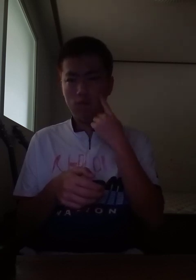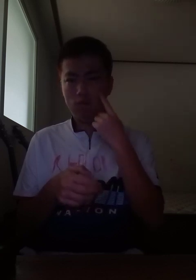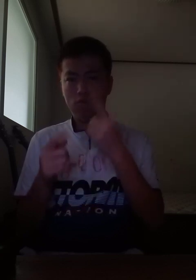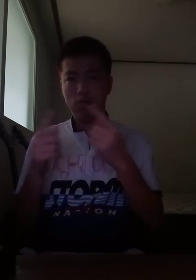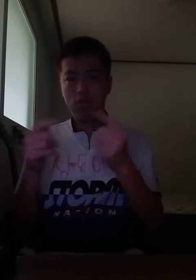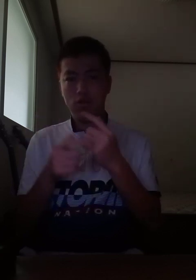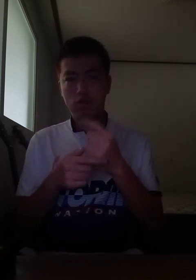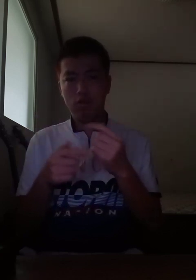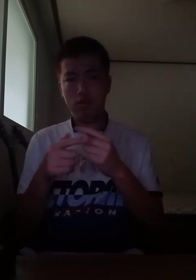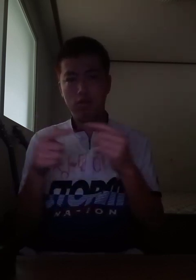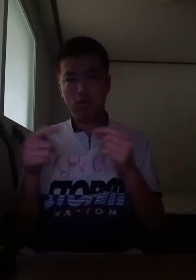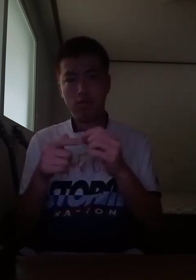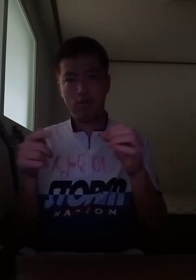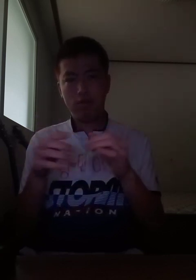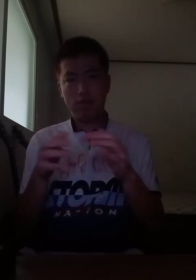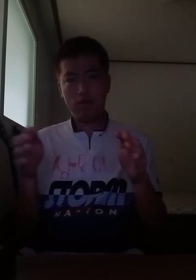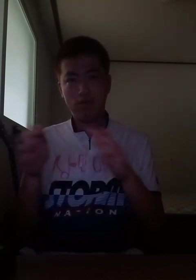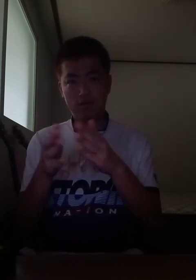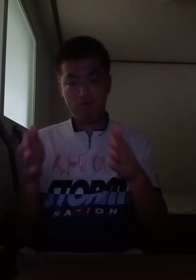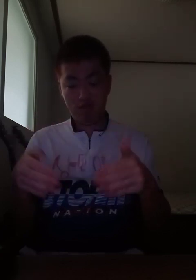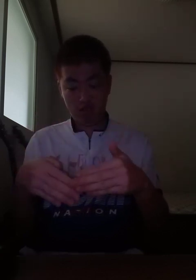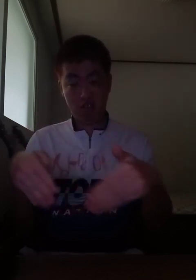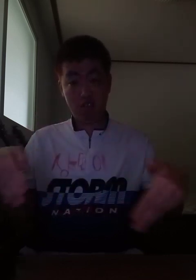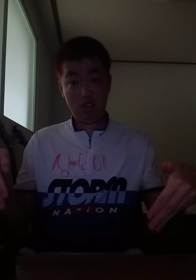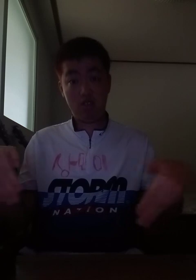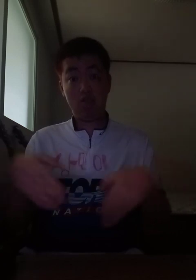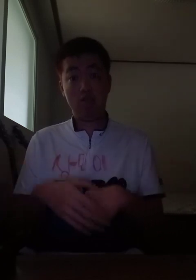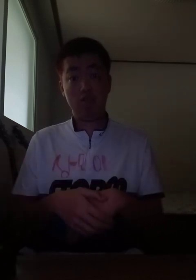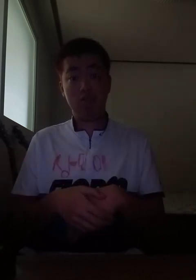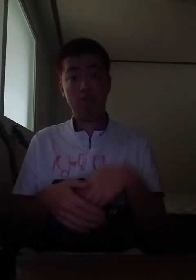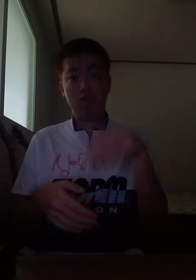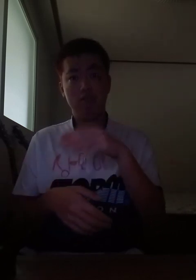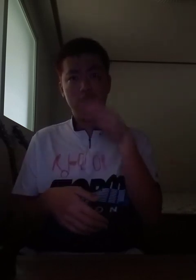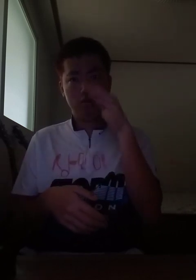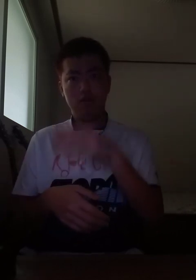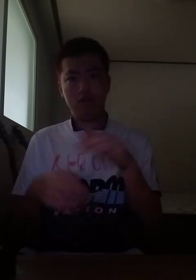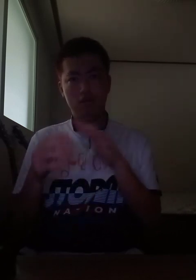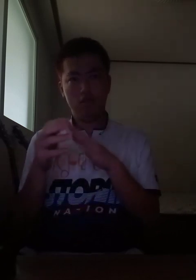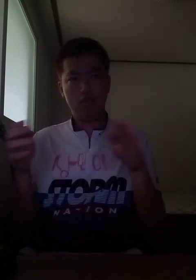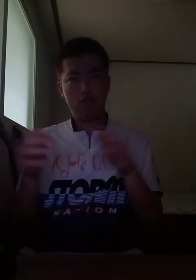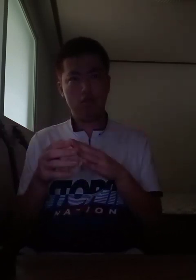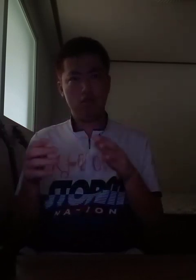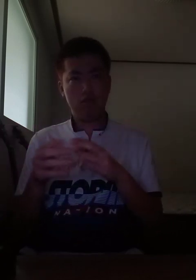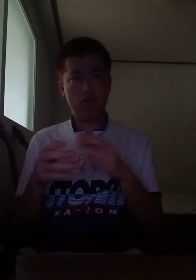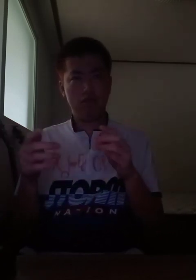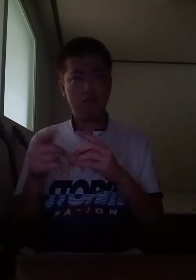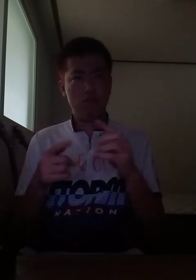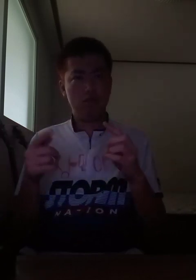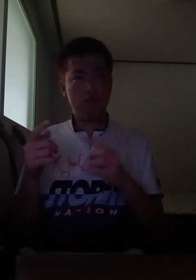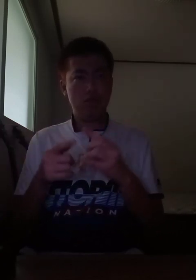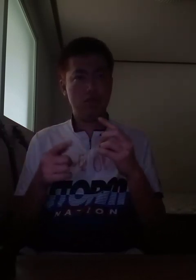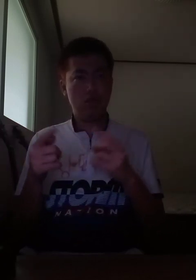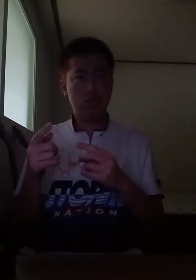중이라 도로를 따라 이런 울타리가 나 있습니다. 그런데 공사 안내판에 이렇게 둘러싸여 있어서 자세히 보지 않으면 찾기가 쉽지